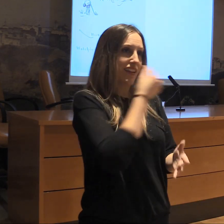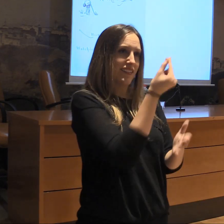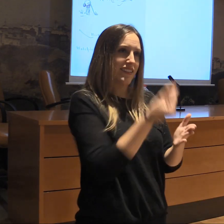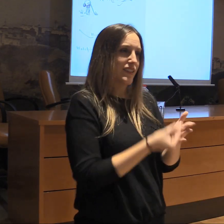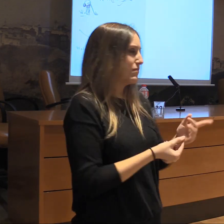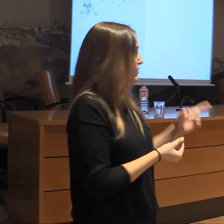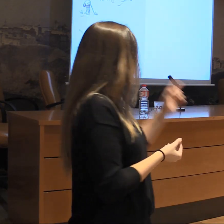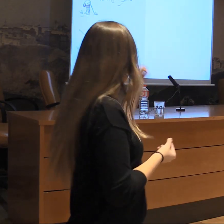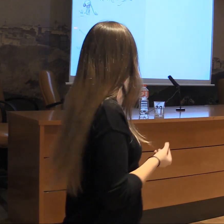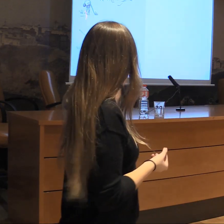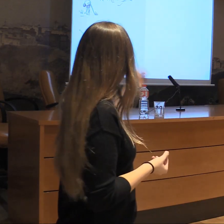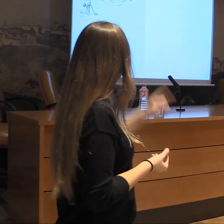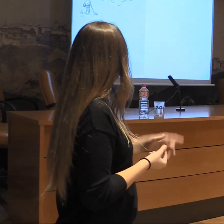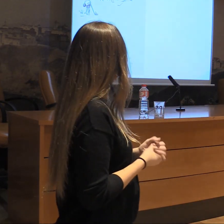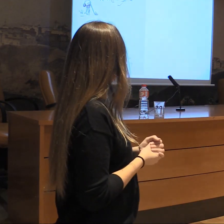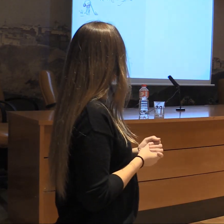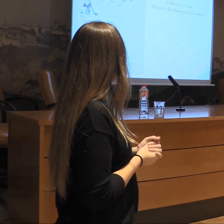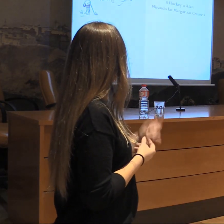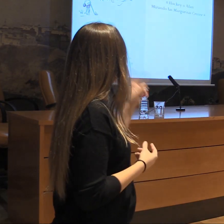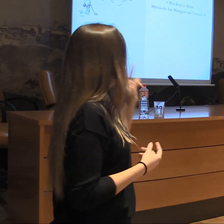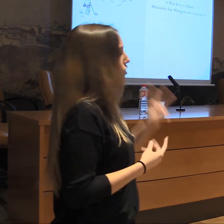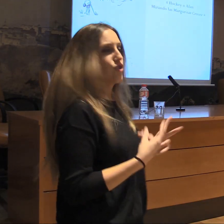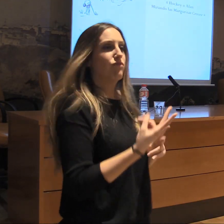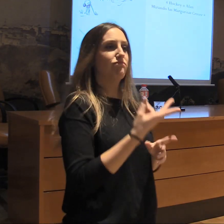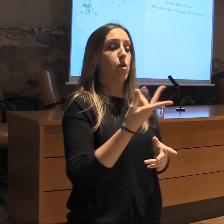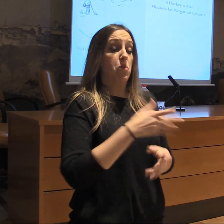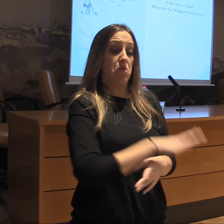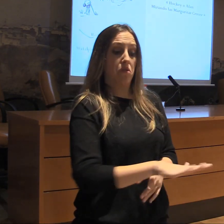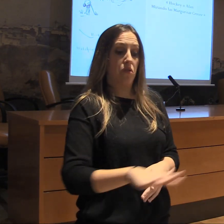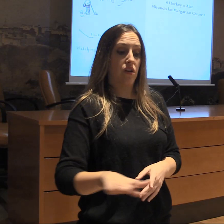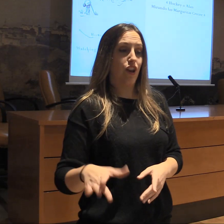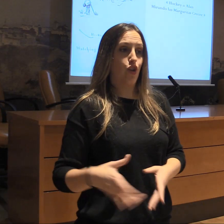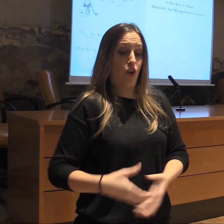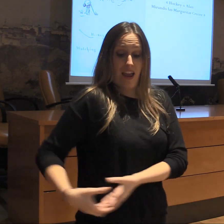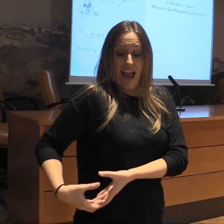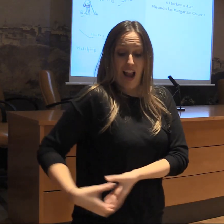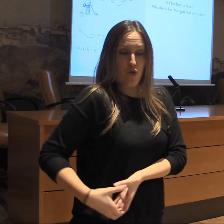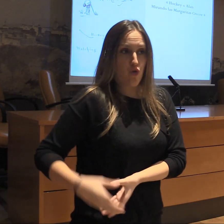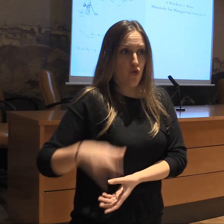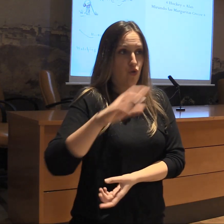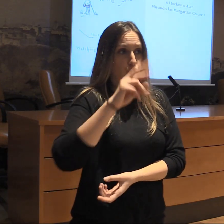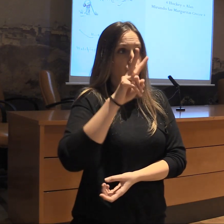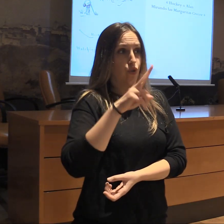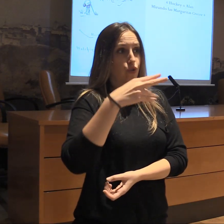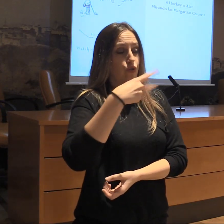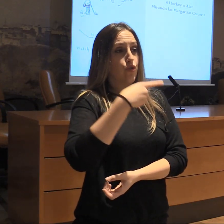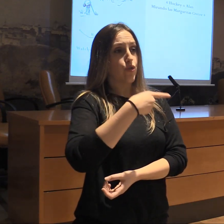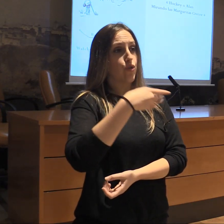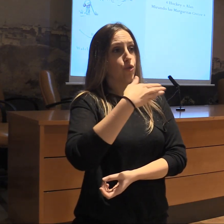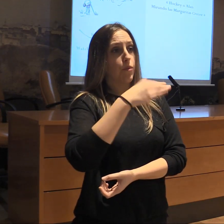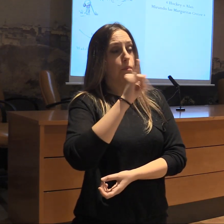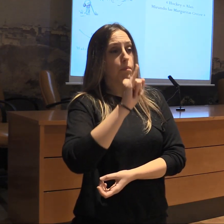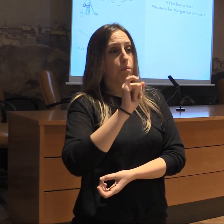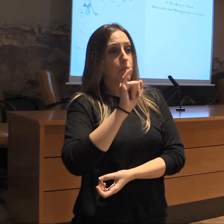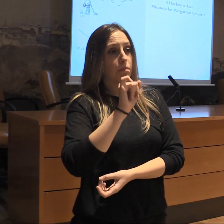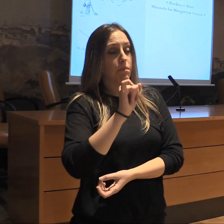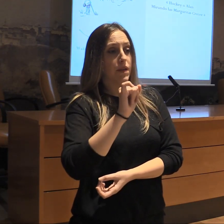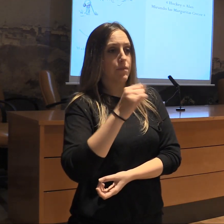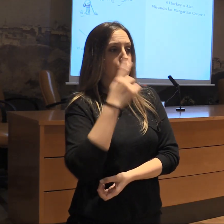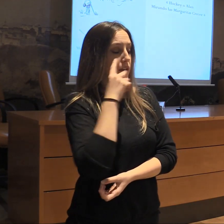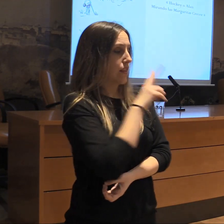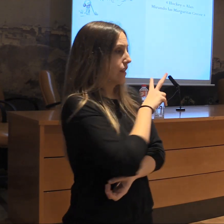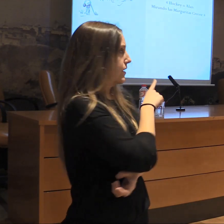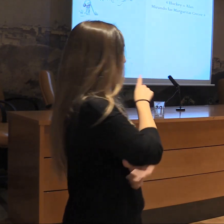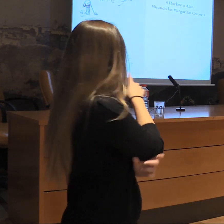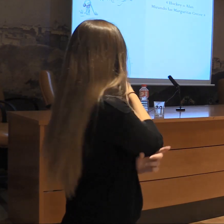unos chicos jugando al rugby y aquí está él. Y su madre dice, Alan Hockey o Alan mirando a